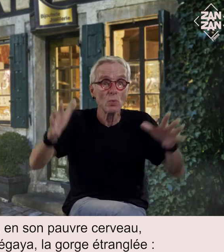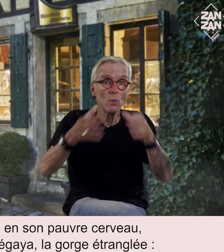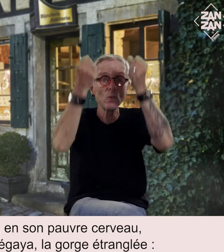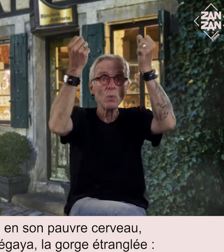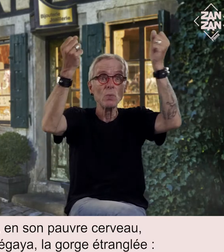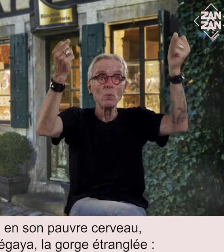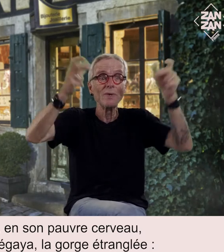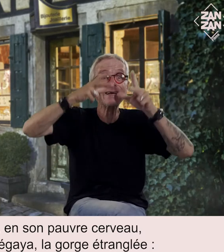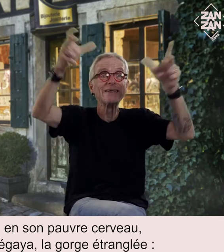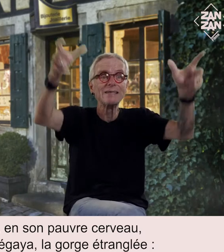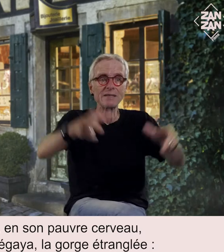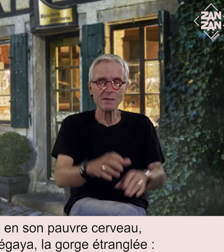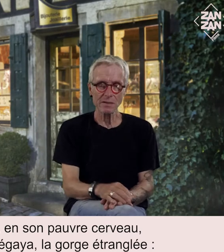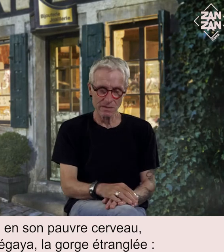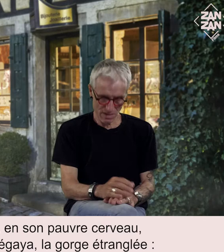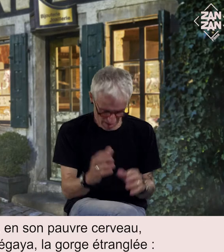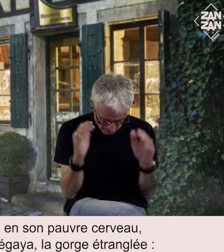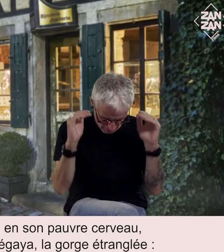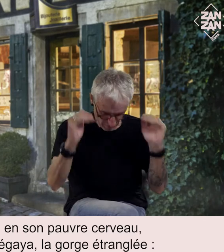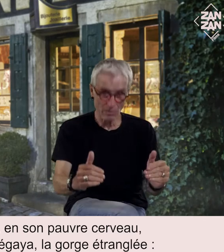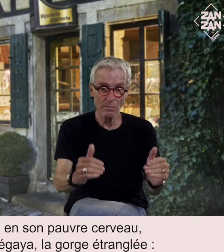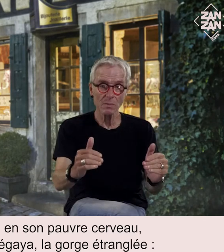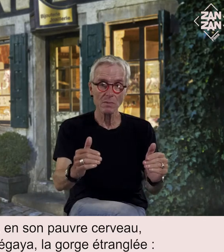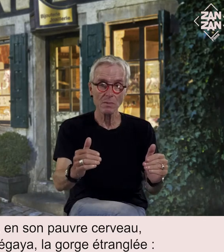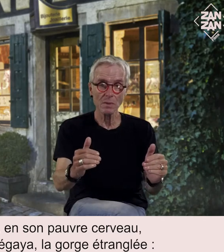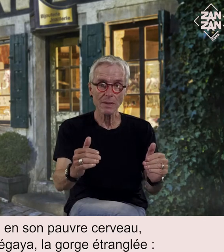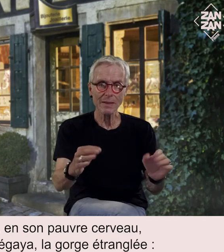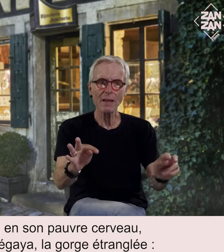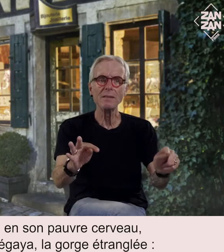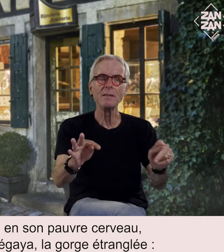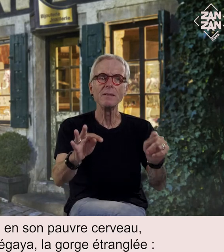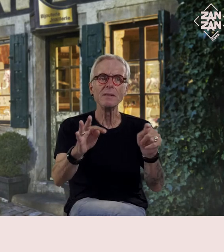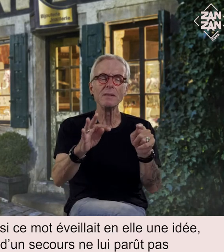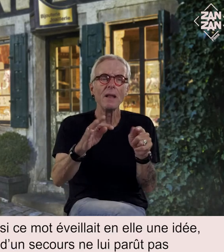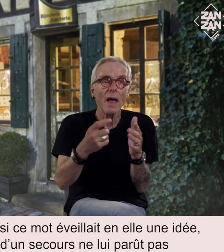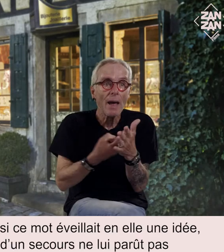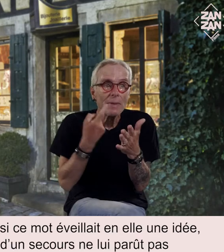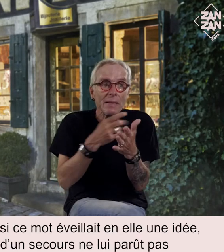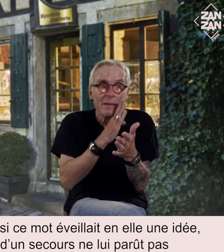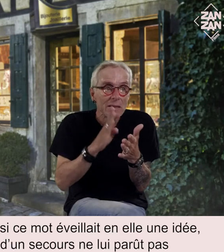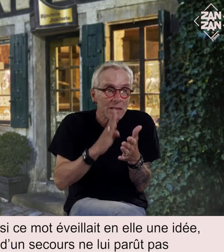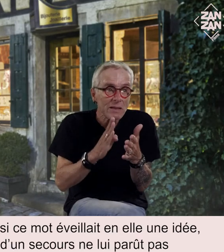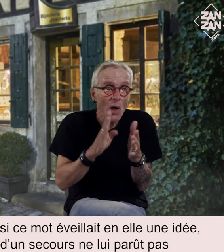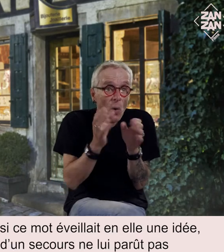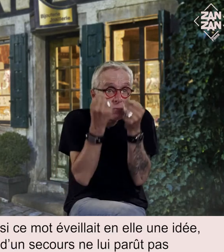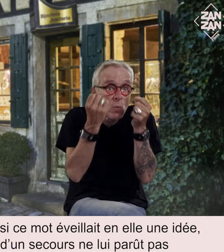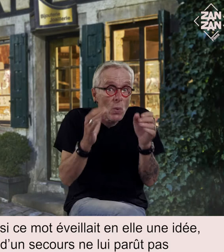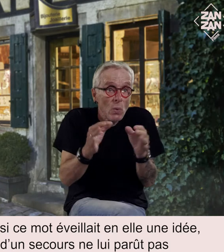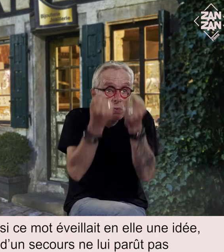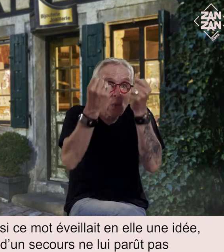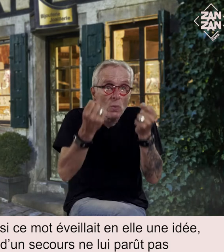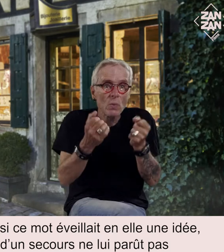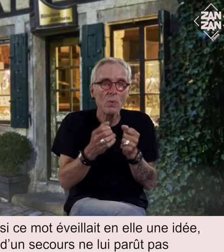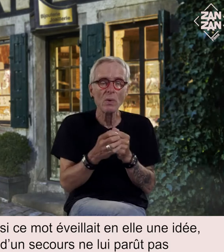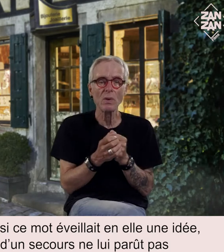secours ! » Elle s'arrêta nette et redit tout bas à plusieurs reprises « Au secours ! Au secours !